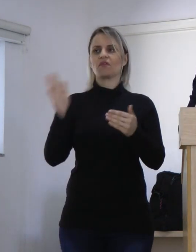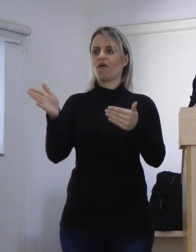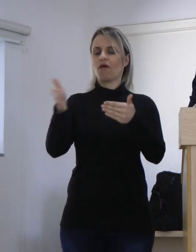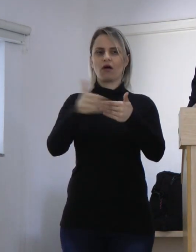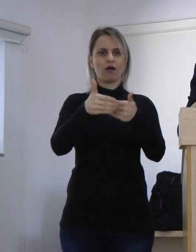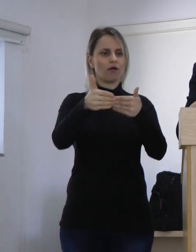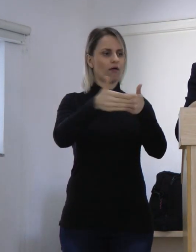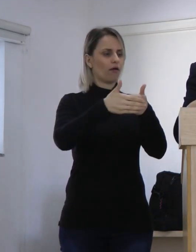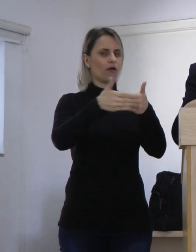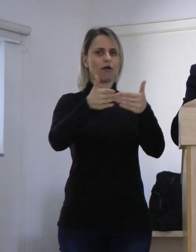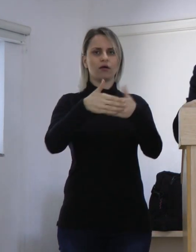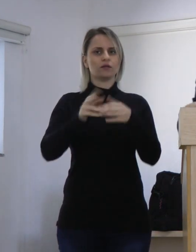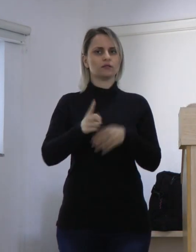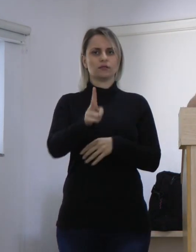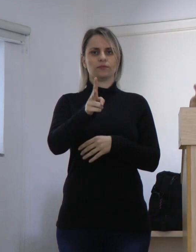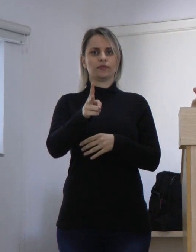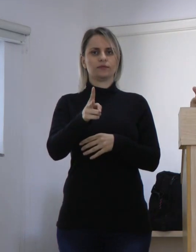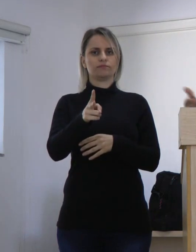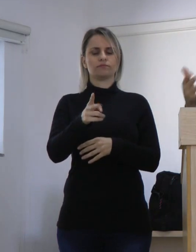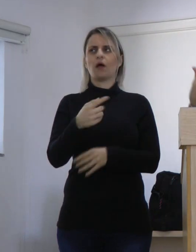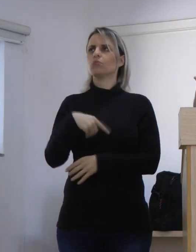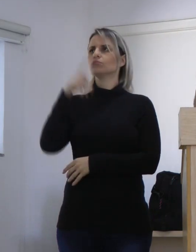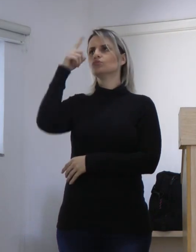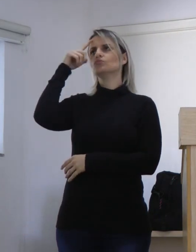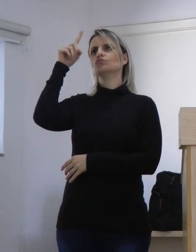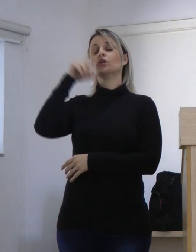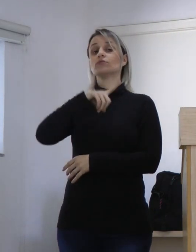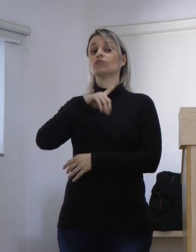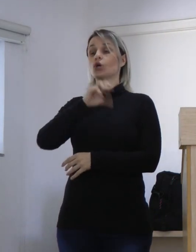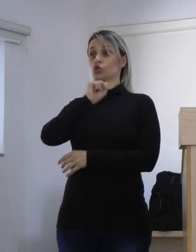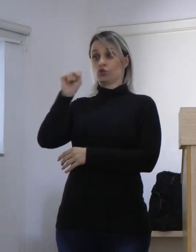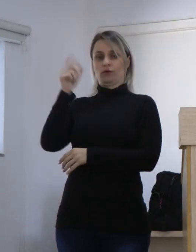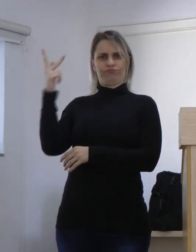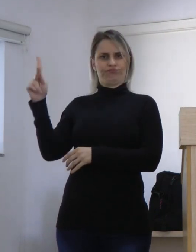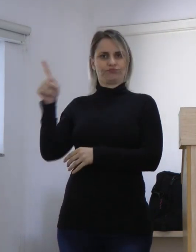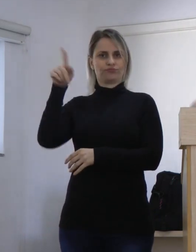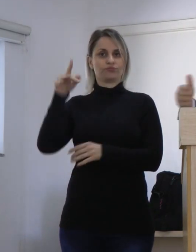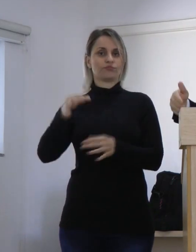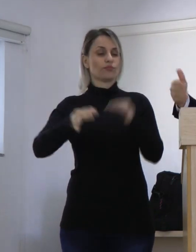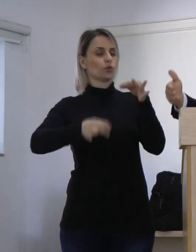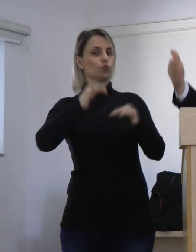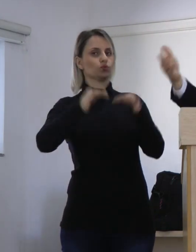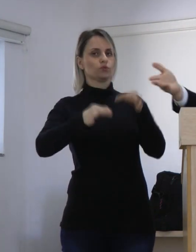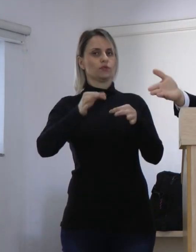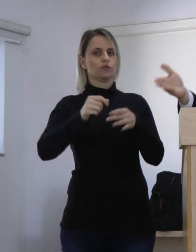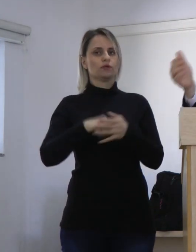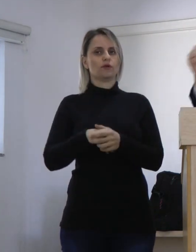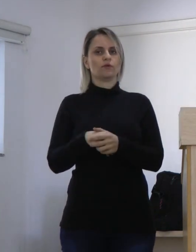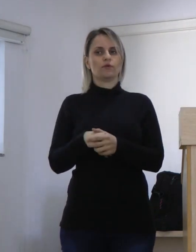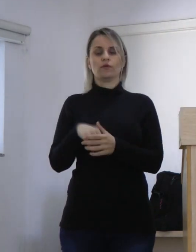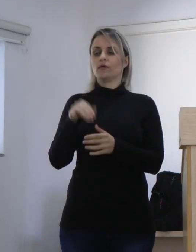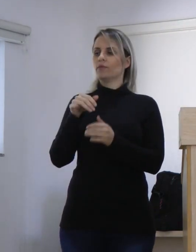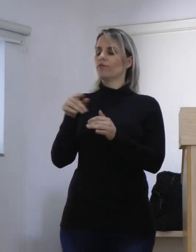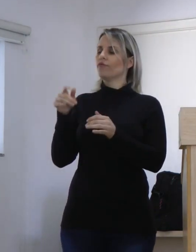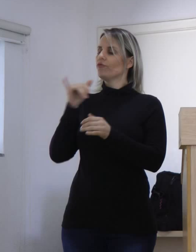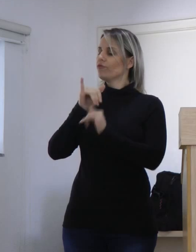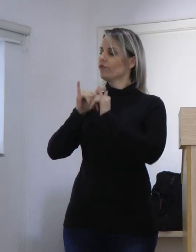E um dia, a sua sogra, que é juíza, disse: Haroldo, vai ter um concurso para